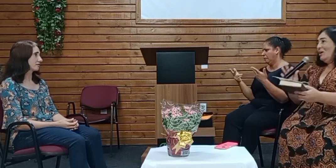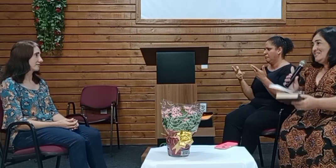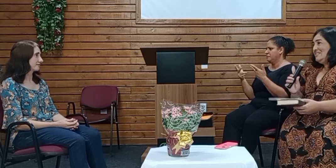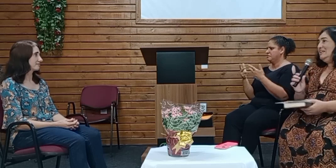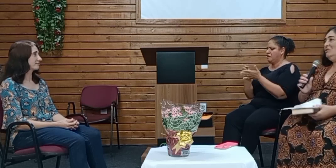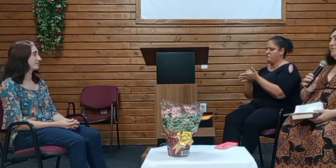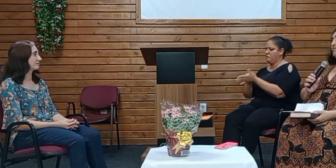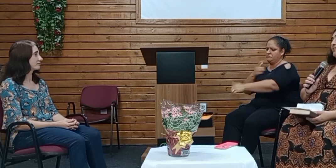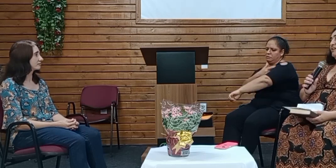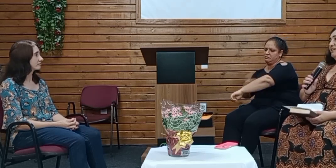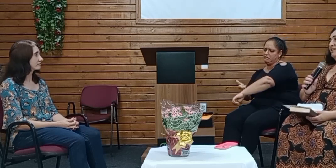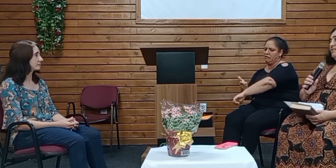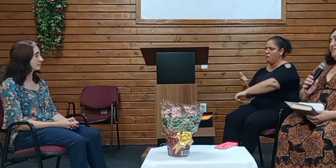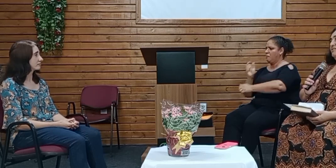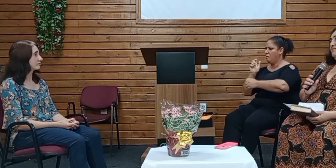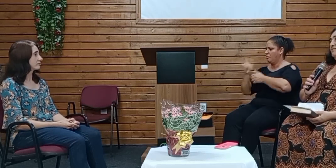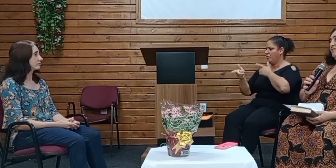de educação.